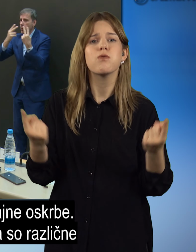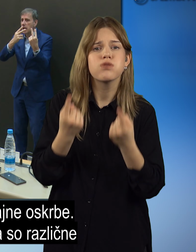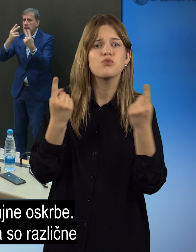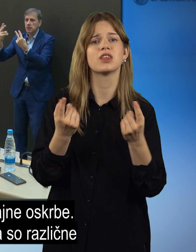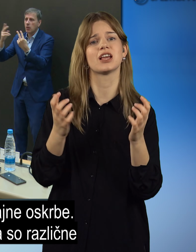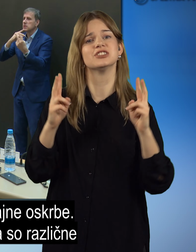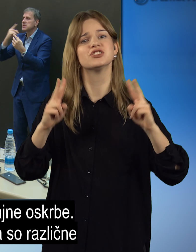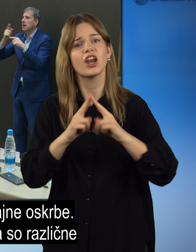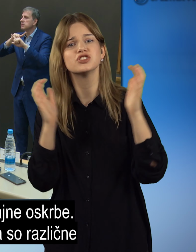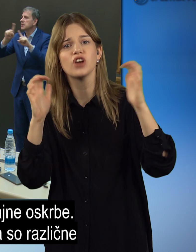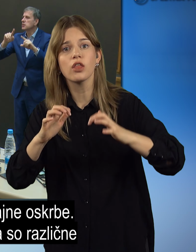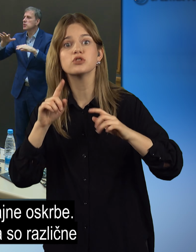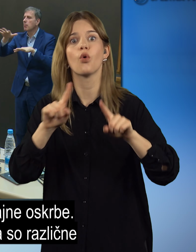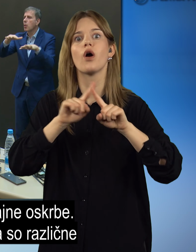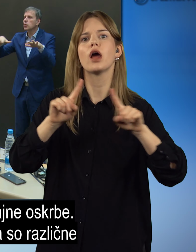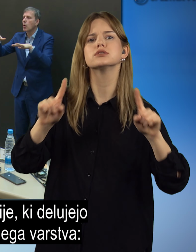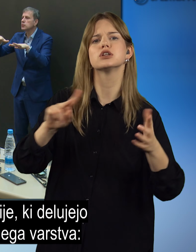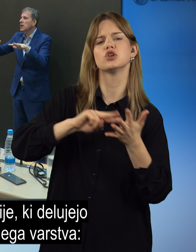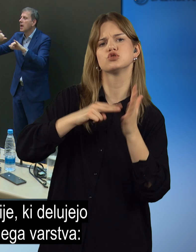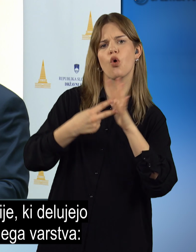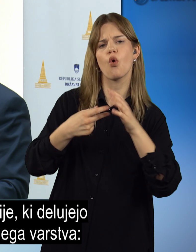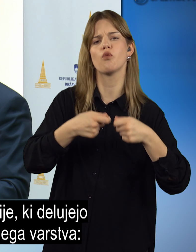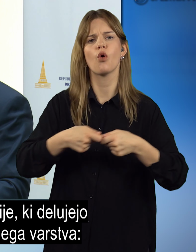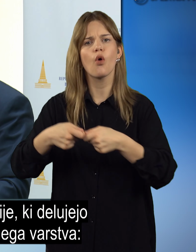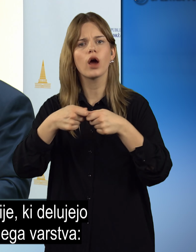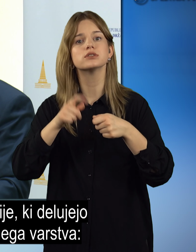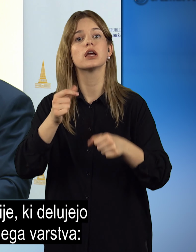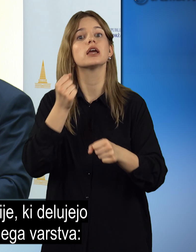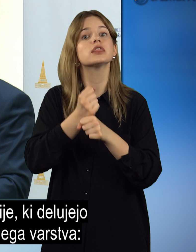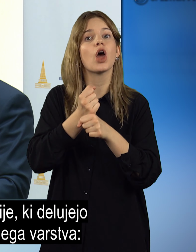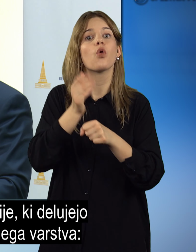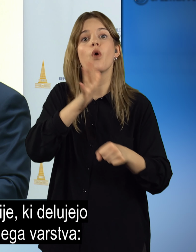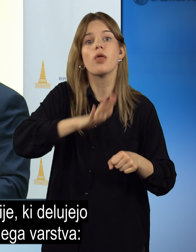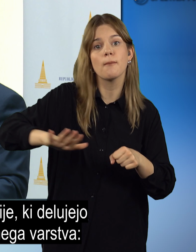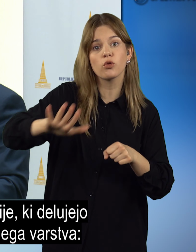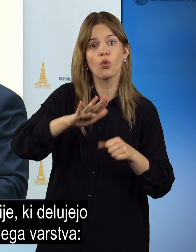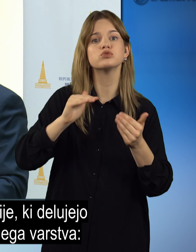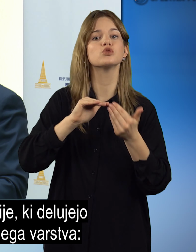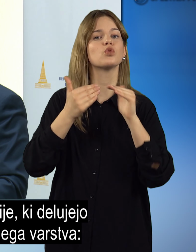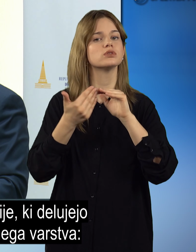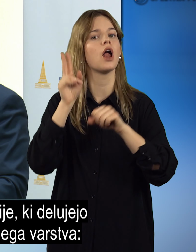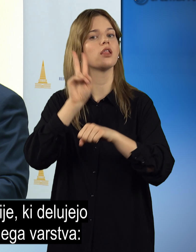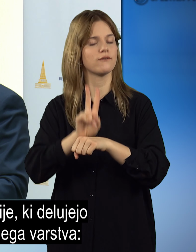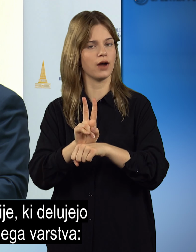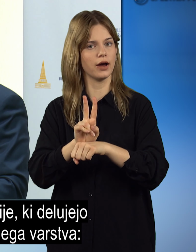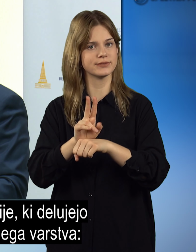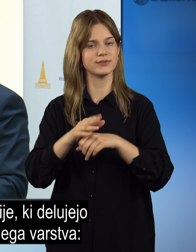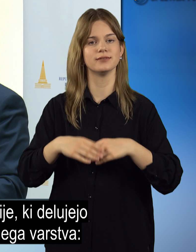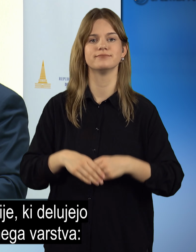Pobudniki srečanja so različne strokovne organizacije, ki delujejo na področju socialnega varstva.